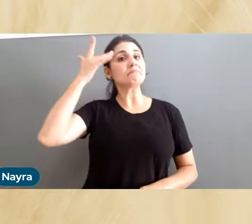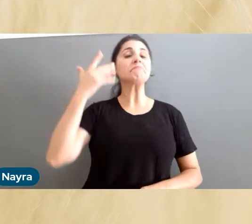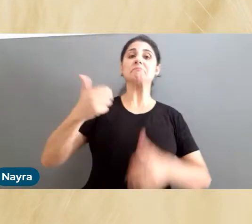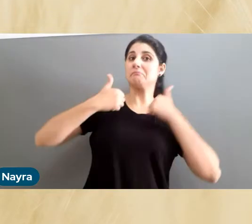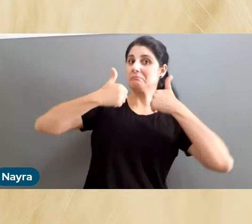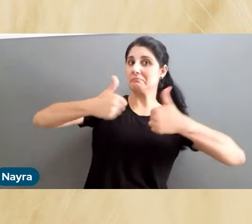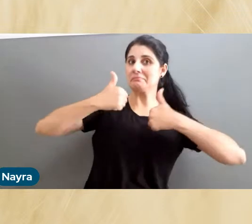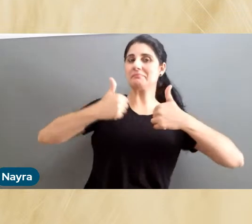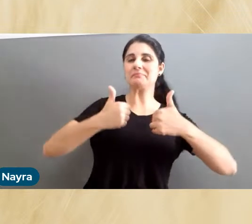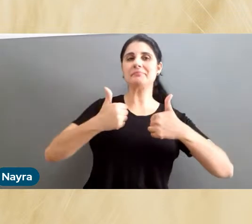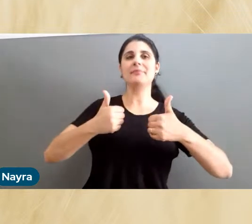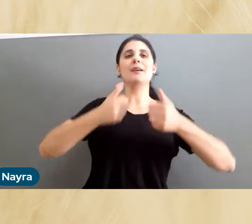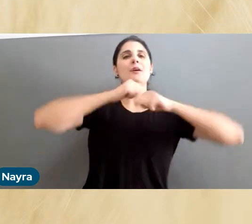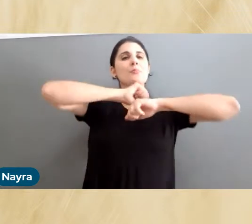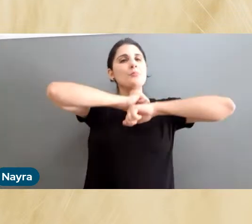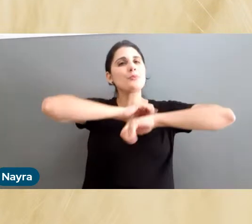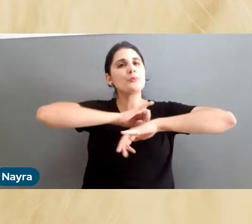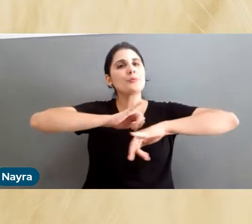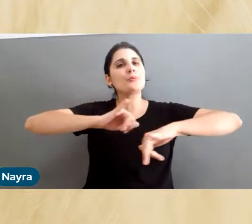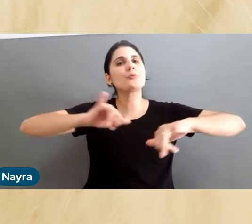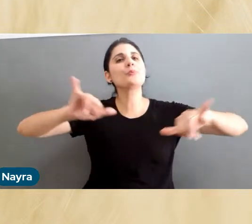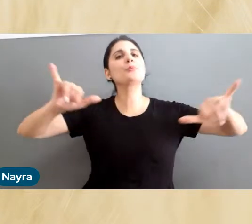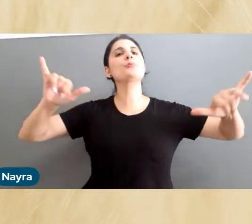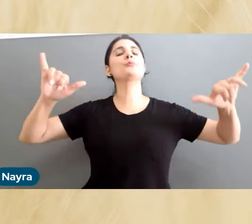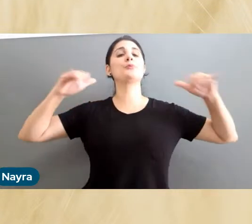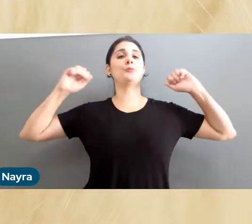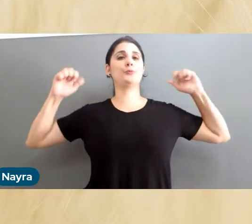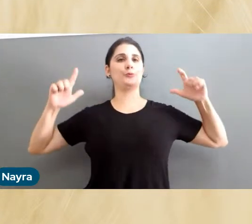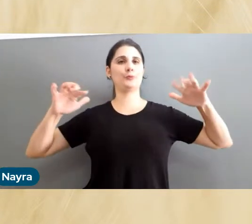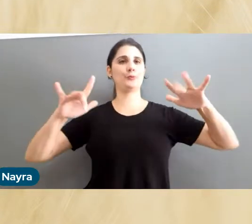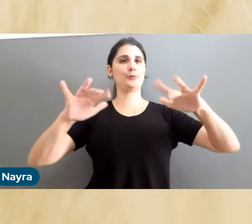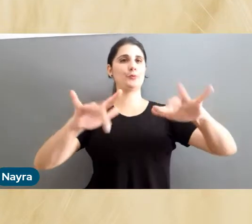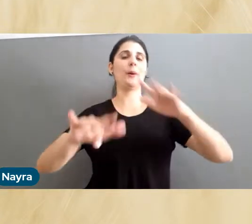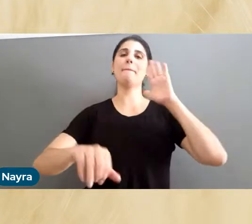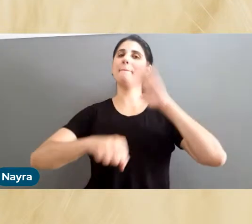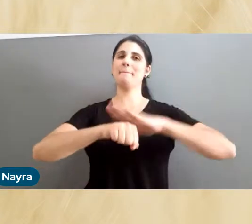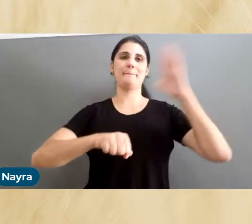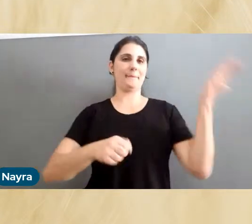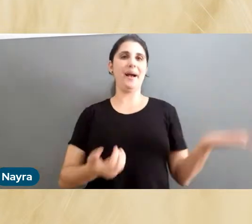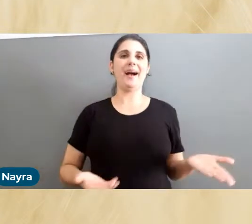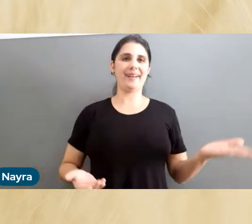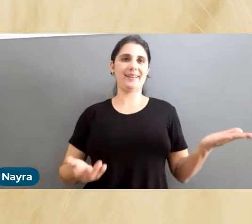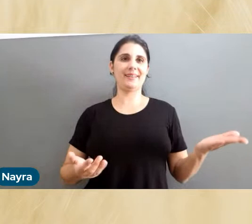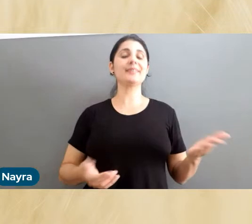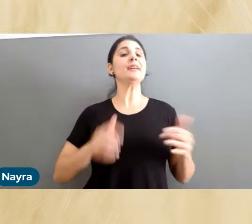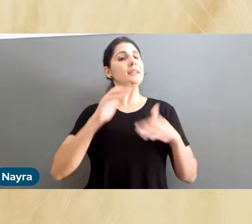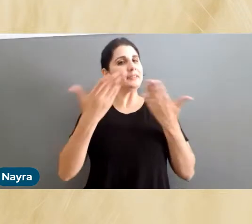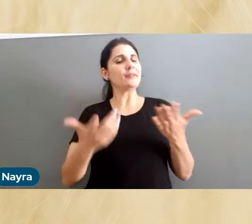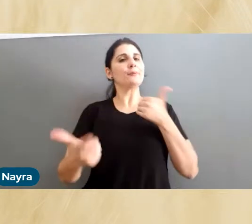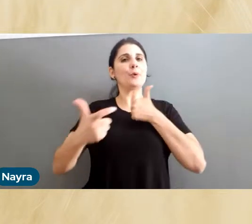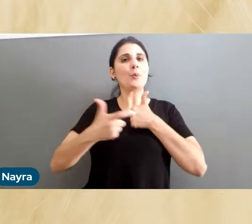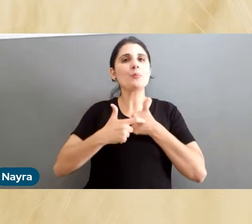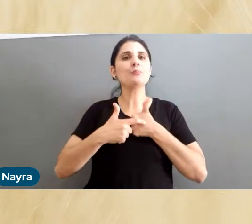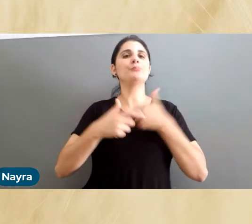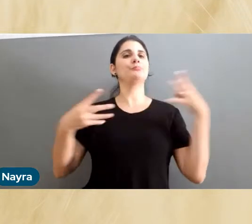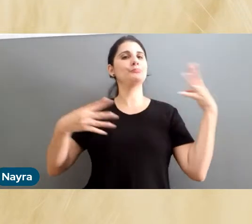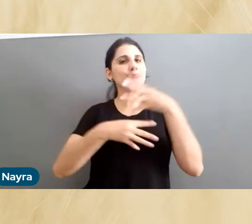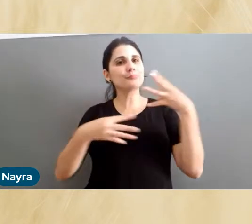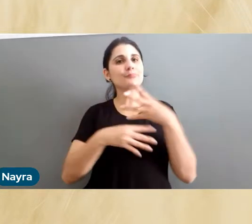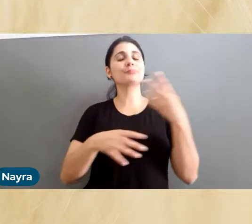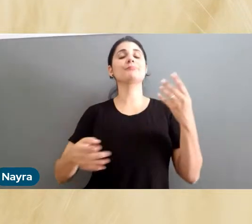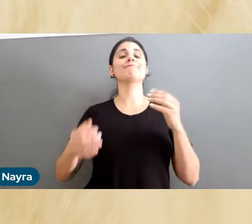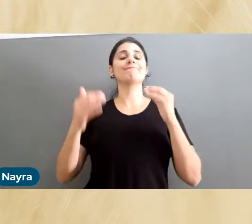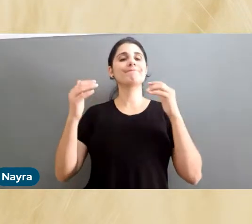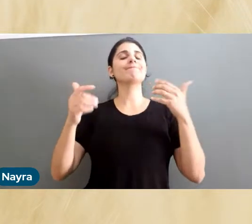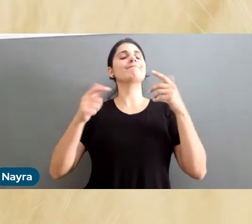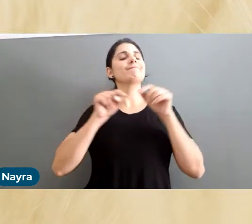então começa a distribuí-lo cada vez mais. Por isso a importância de deixar um like, deixar um comentário, porque a rede vai entender que